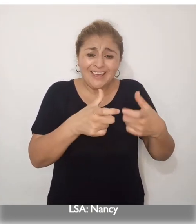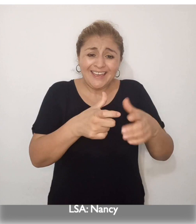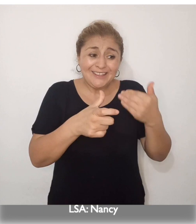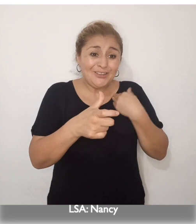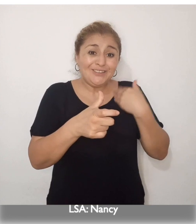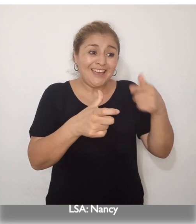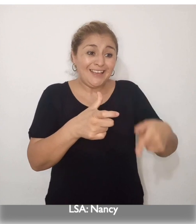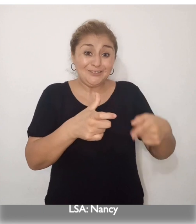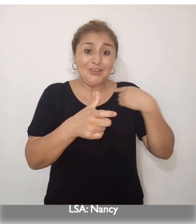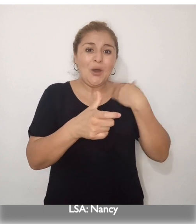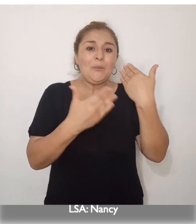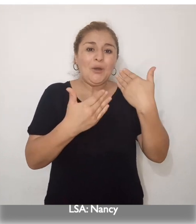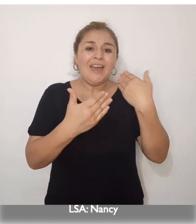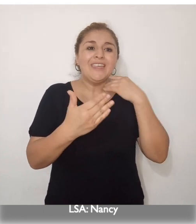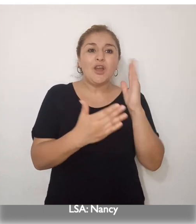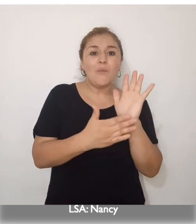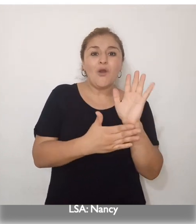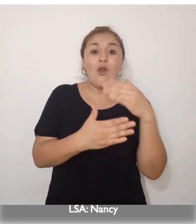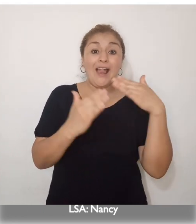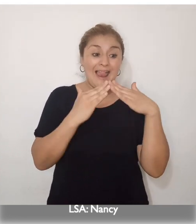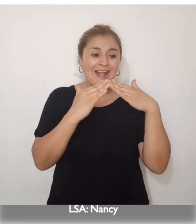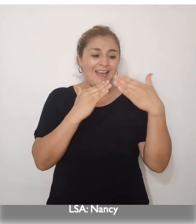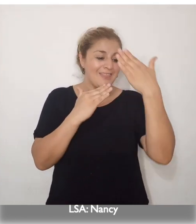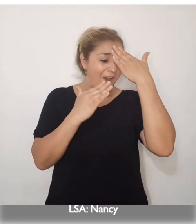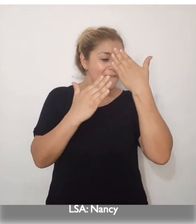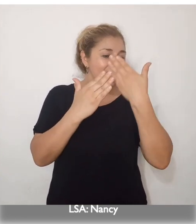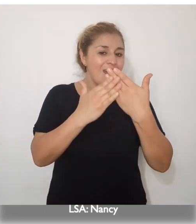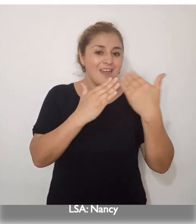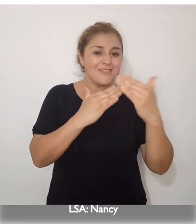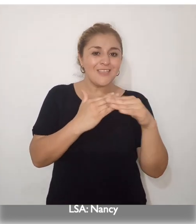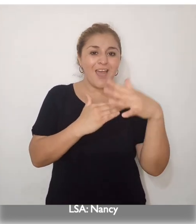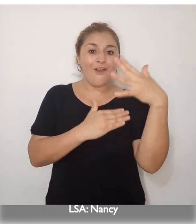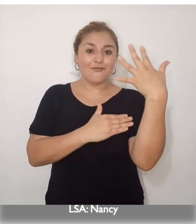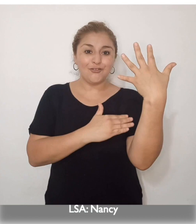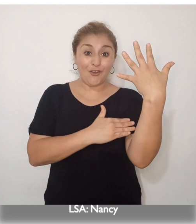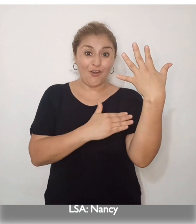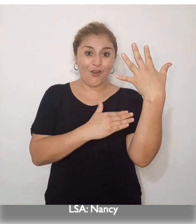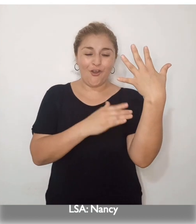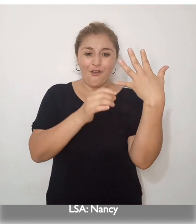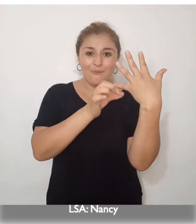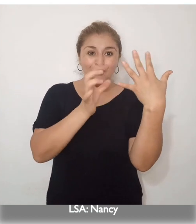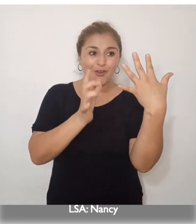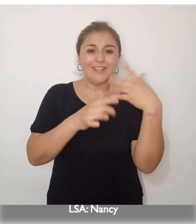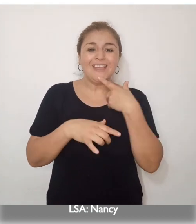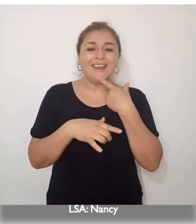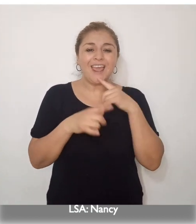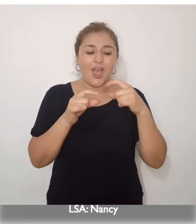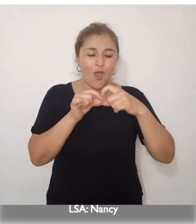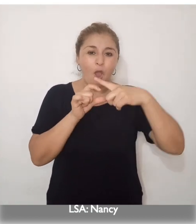muy vistoso y contrasta muy bien con las hojas verdes de la planta